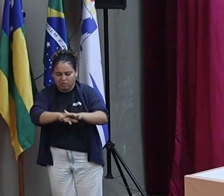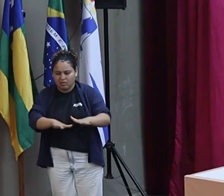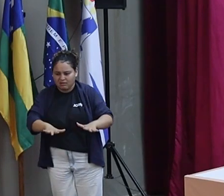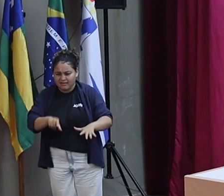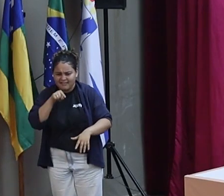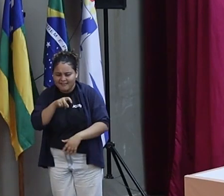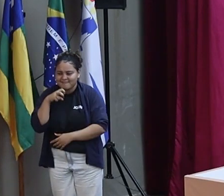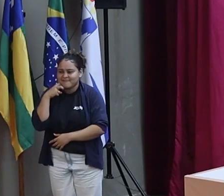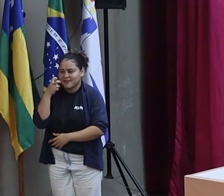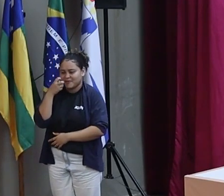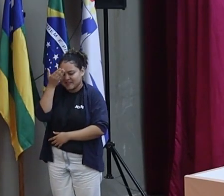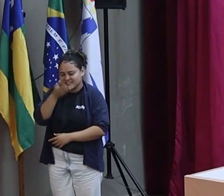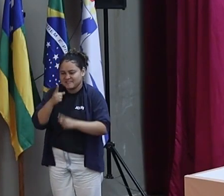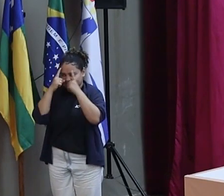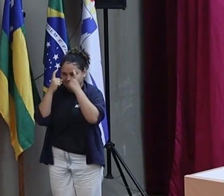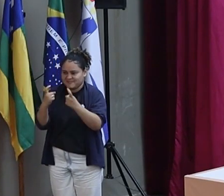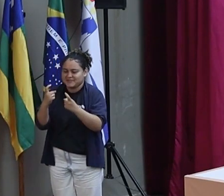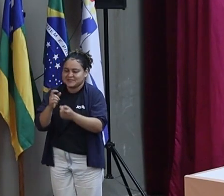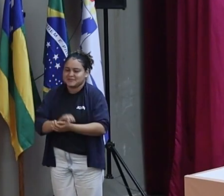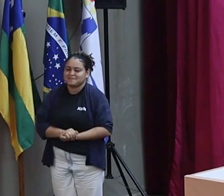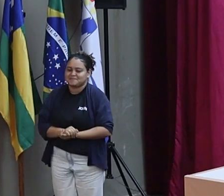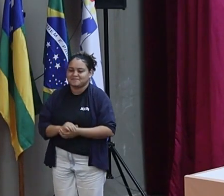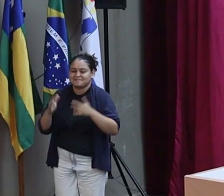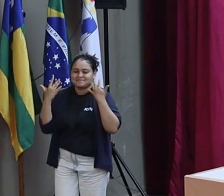própria vergonha de ser violento.